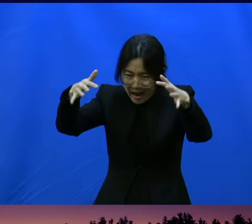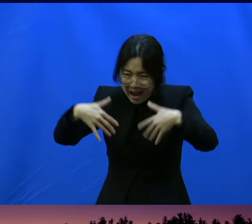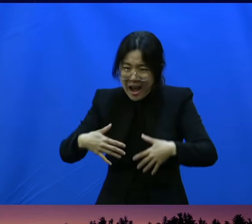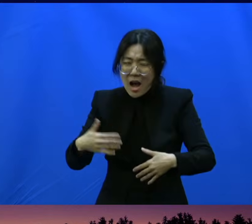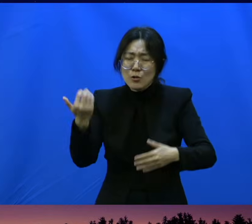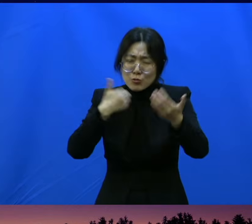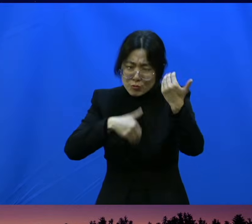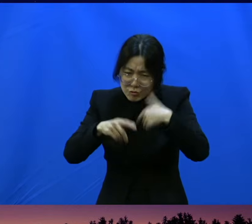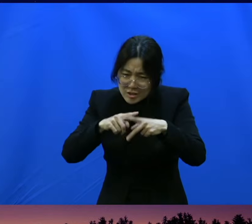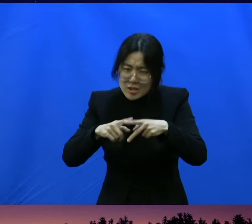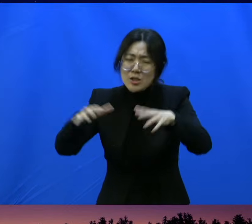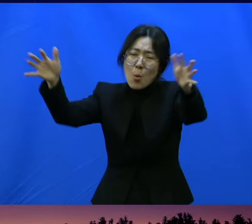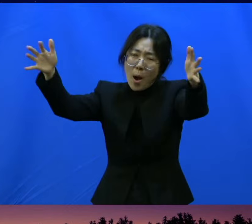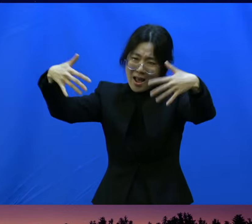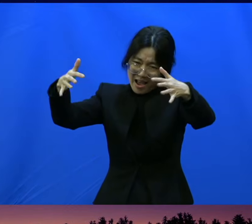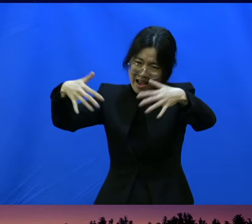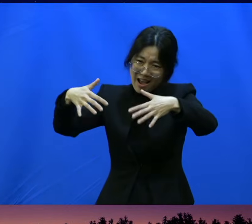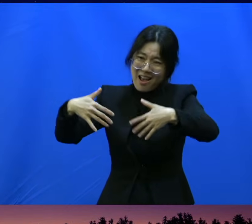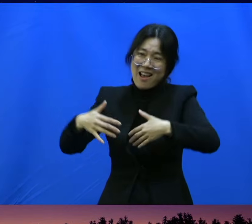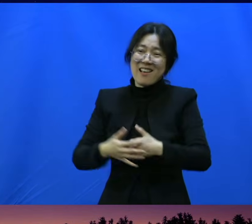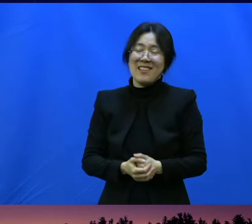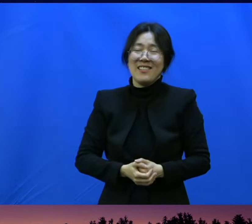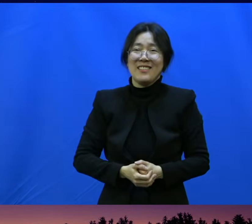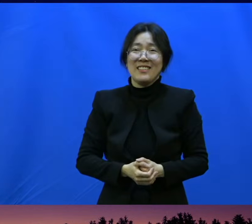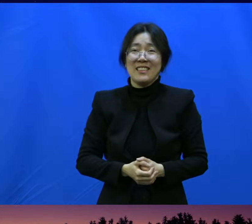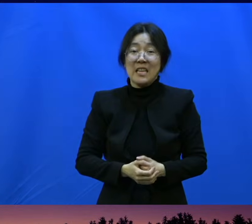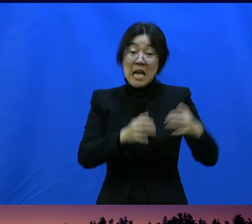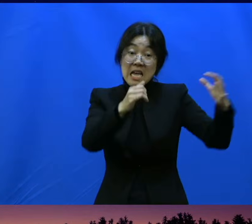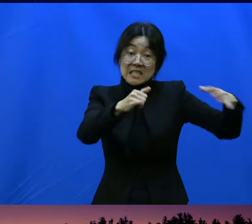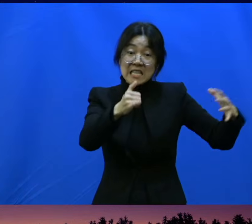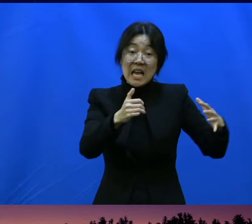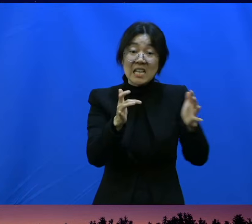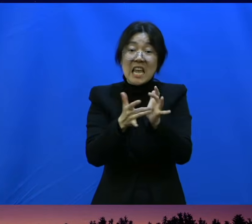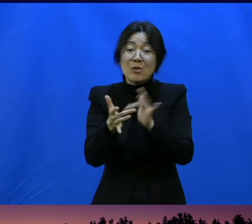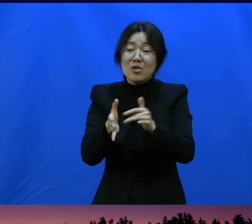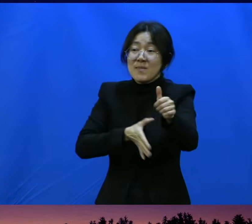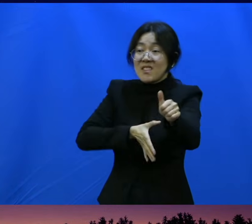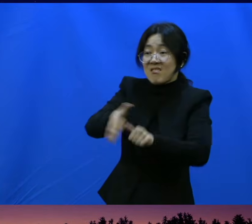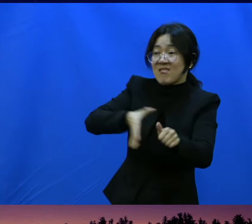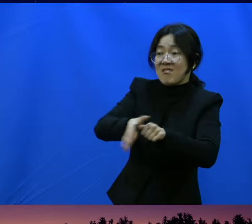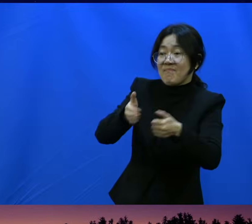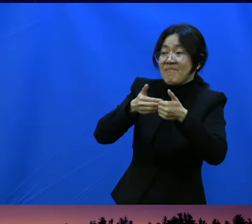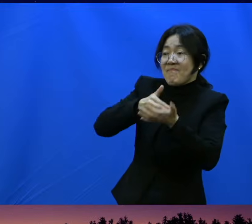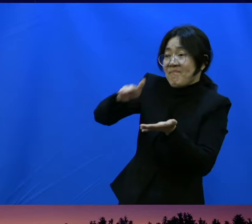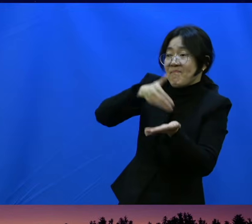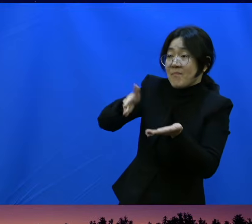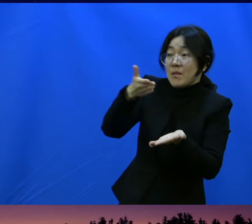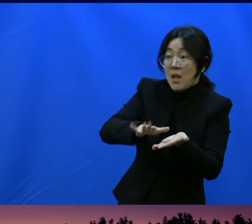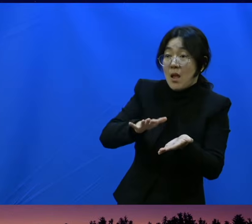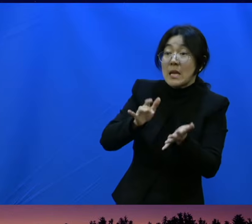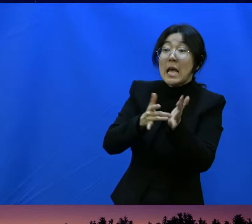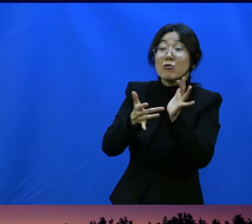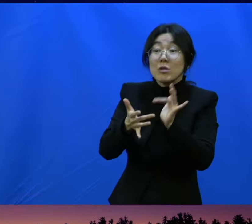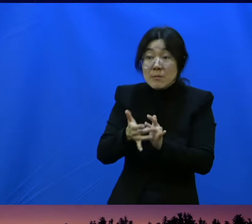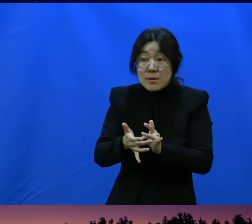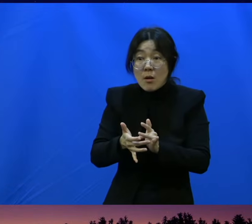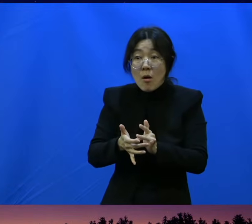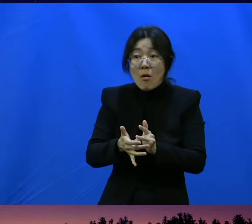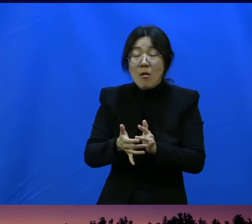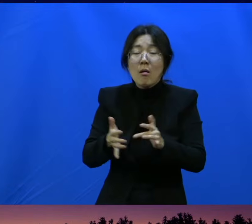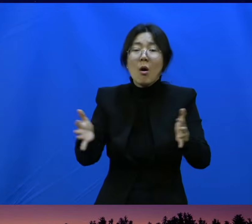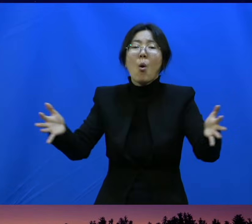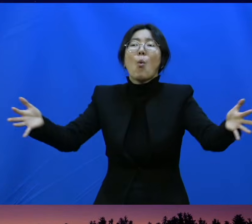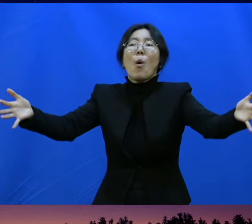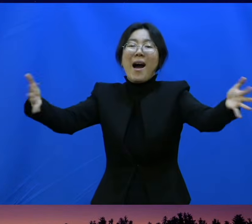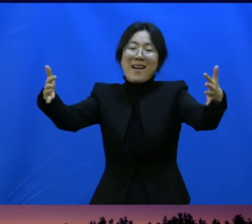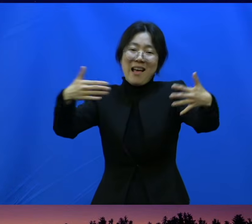오라는 거예요, 여러분. 그래서 여러분, 십자가는, 여러분, 이 십자가는요 anybody, 누구든지 오라는 거예요. 내게로